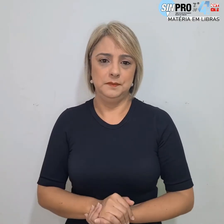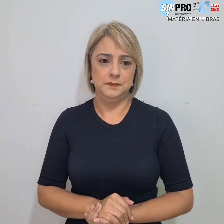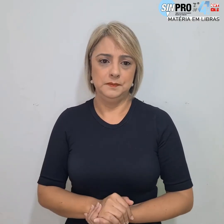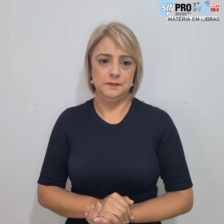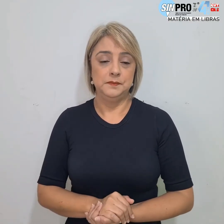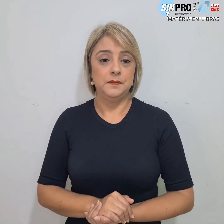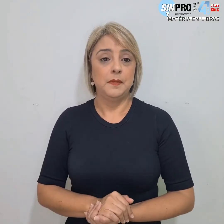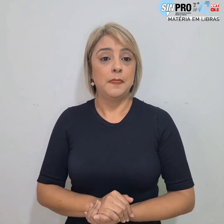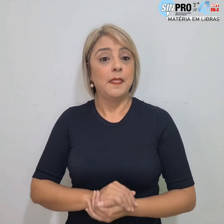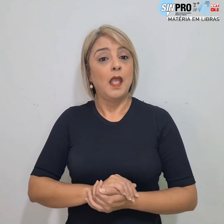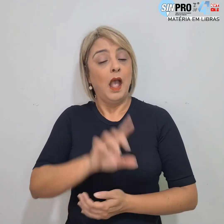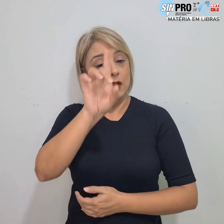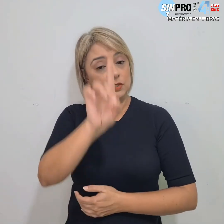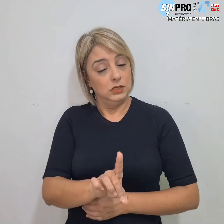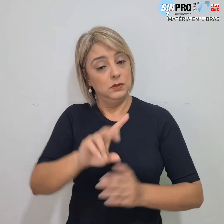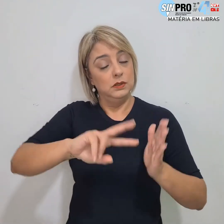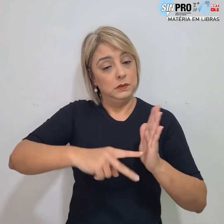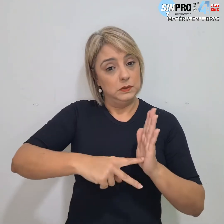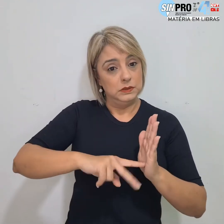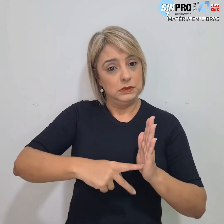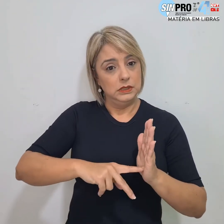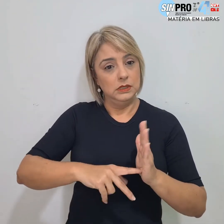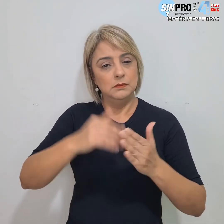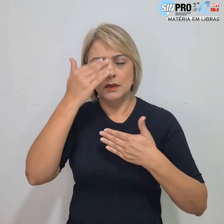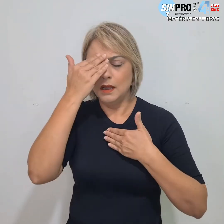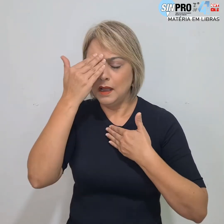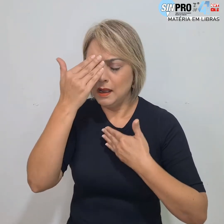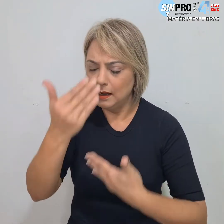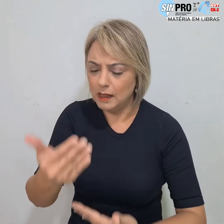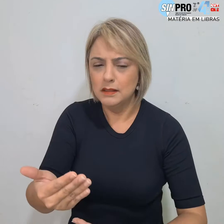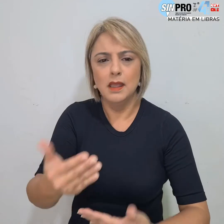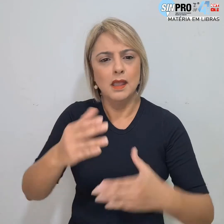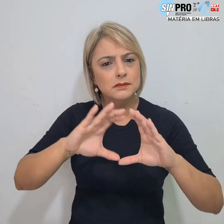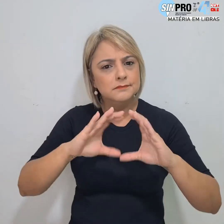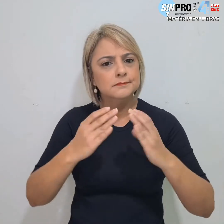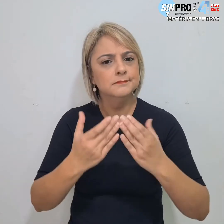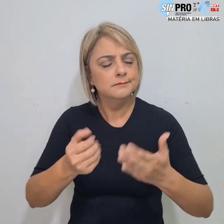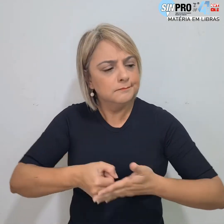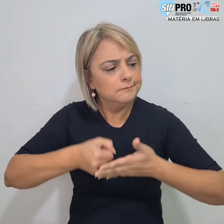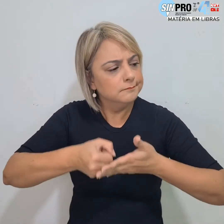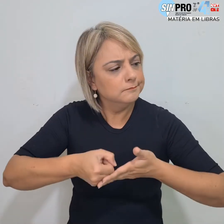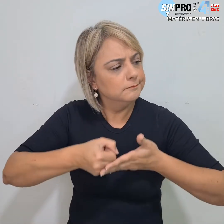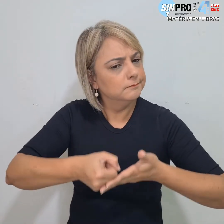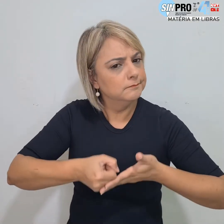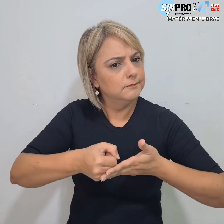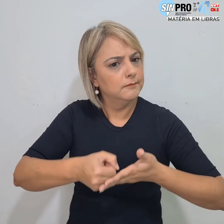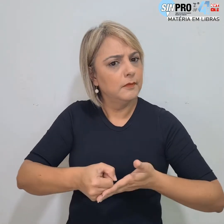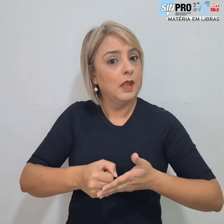A diretoria colegiada agradece o empenho da comunidade escolar,